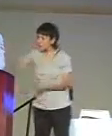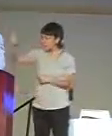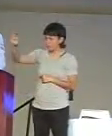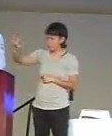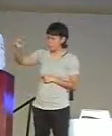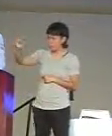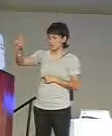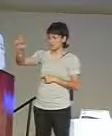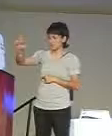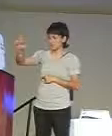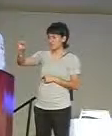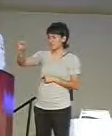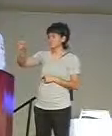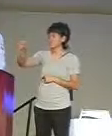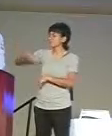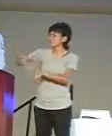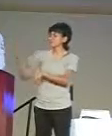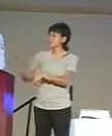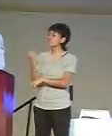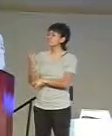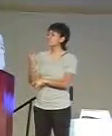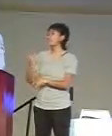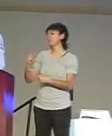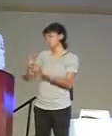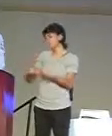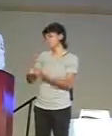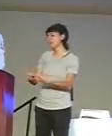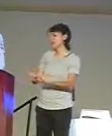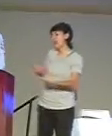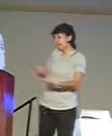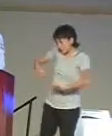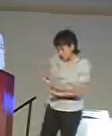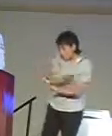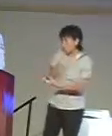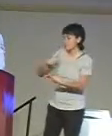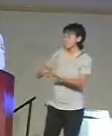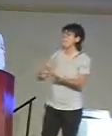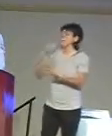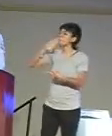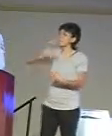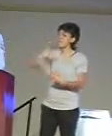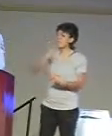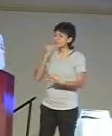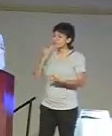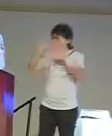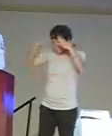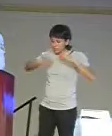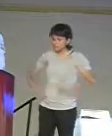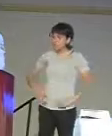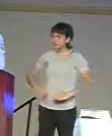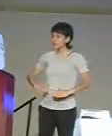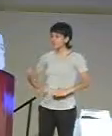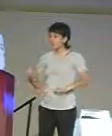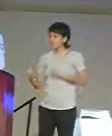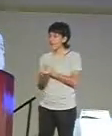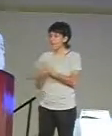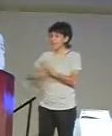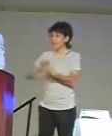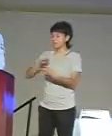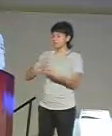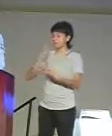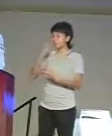la prematuridad, las malformaciones, la sepsis y la hipoxia,